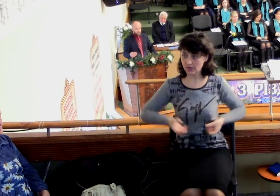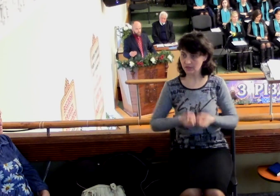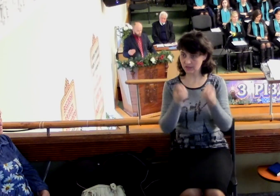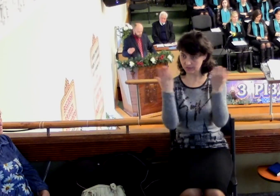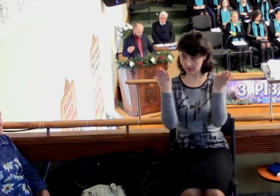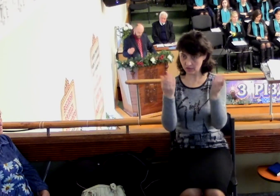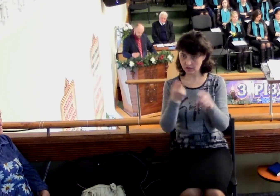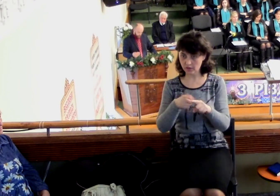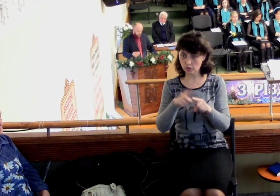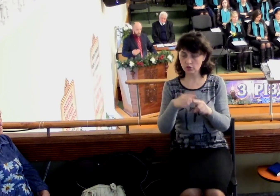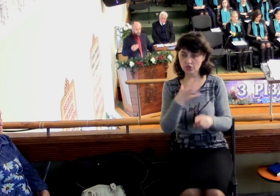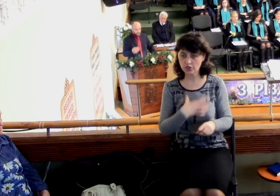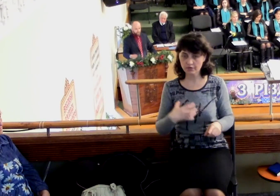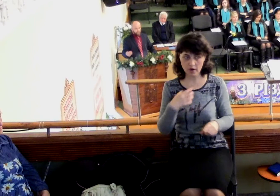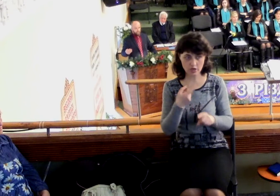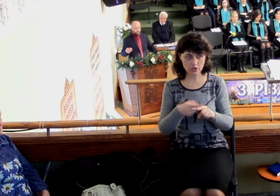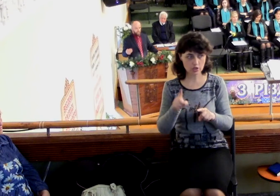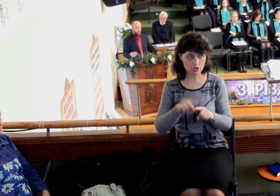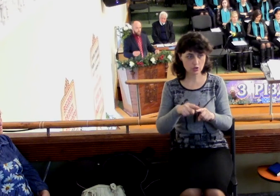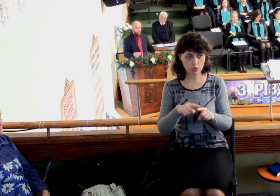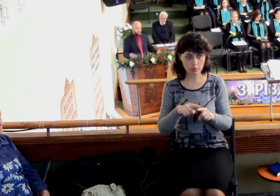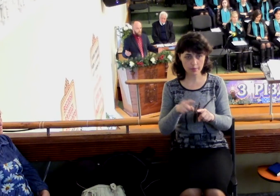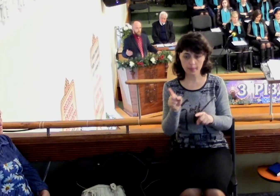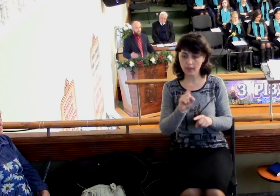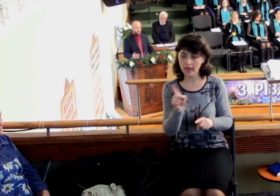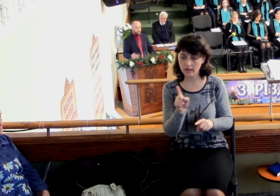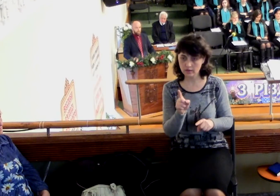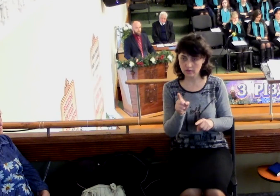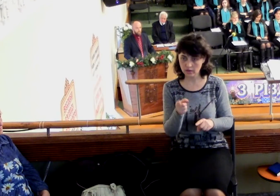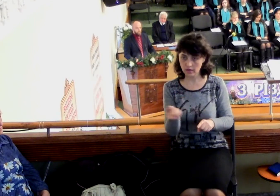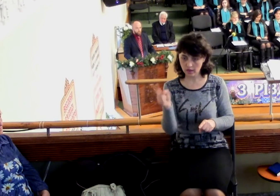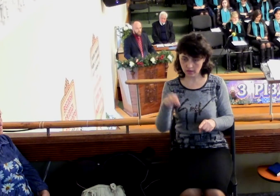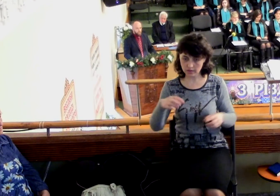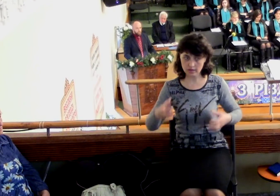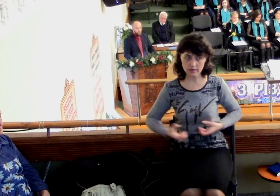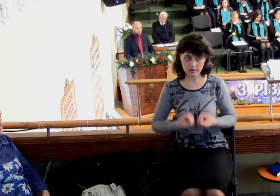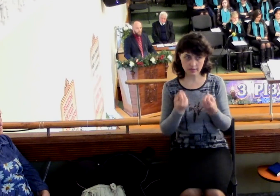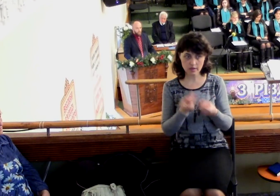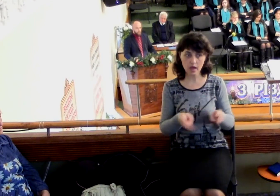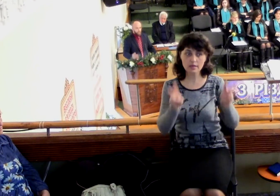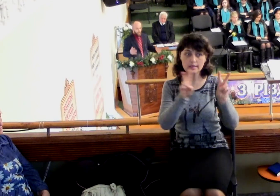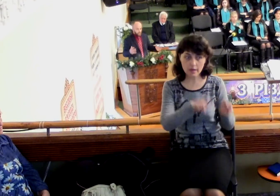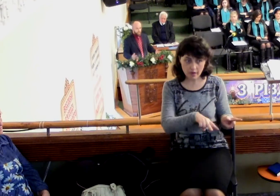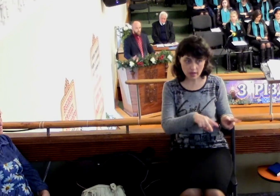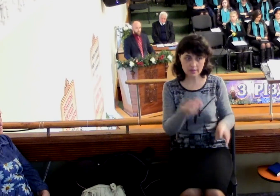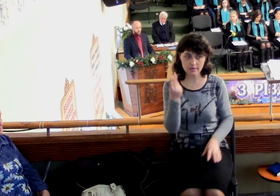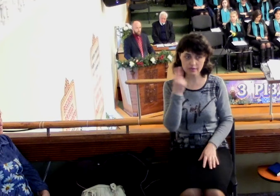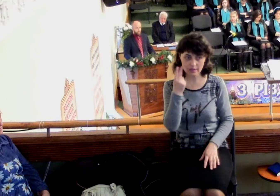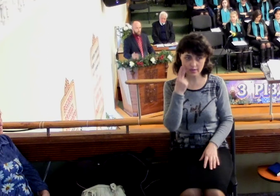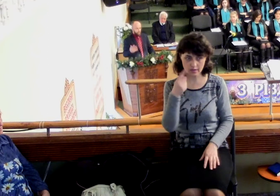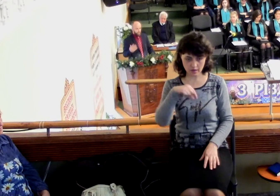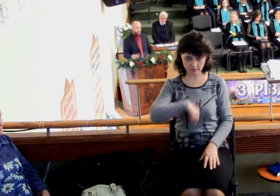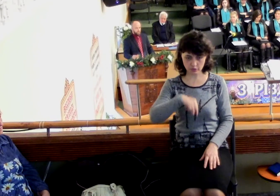нашей жизни. Чтобы, идя, вставая, садясь, размышляли мы об этом великом дне, о